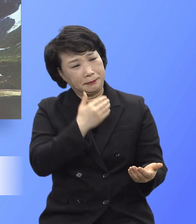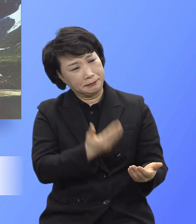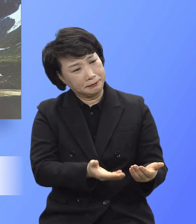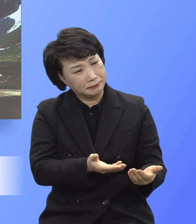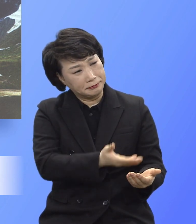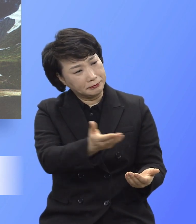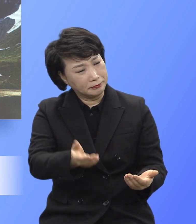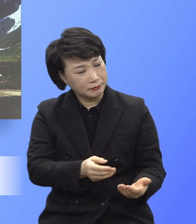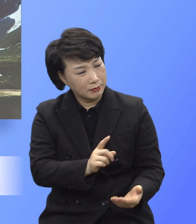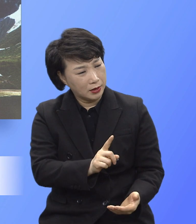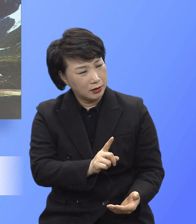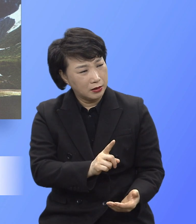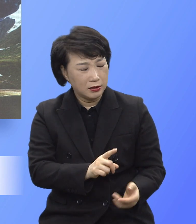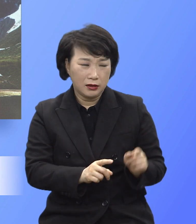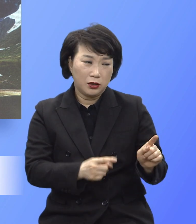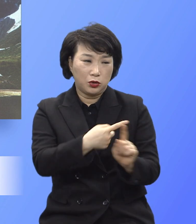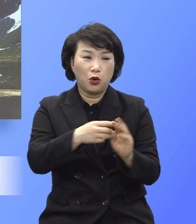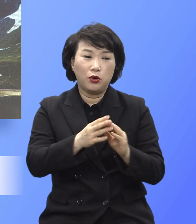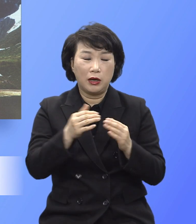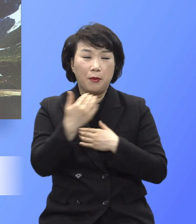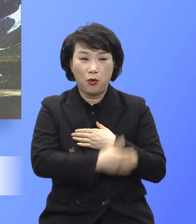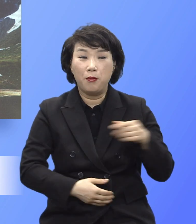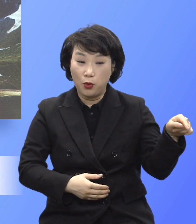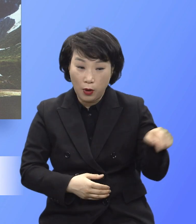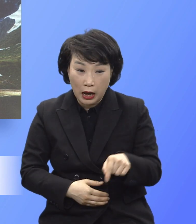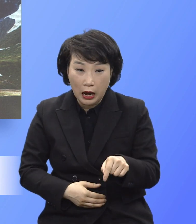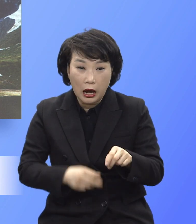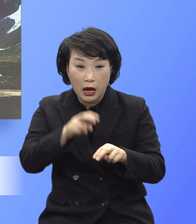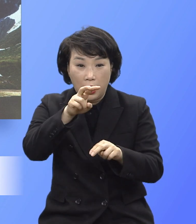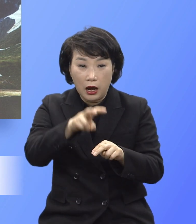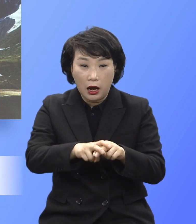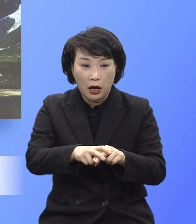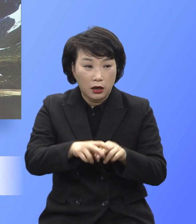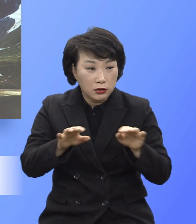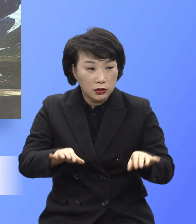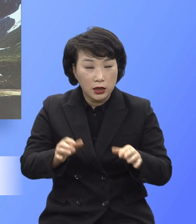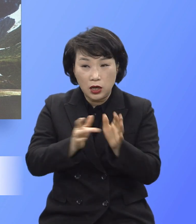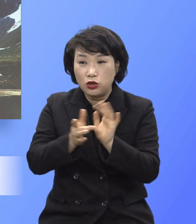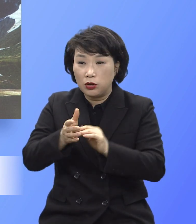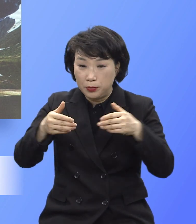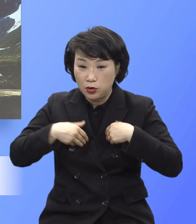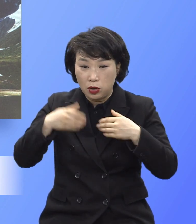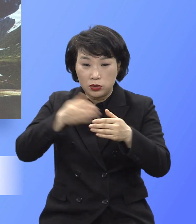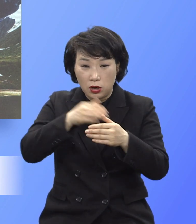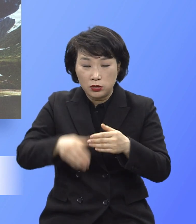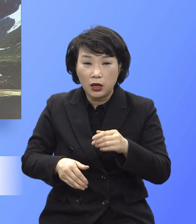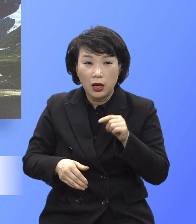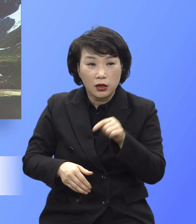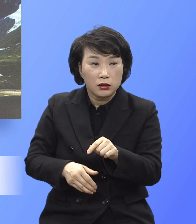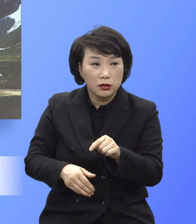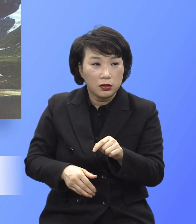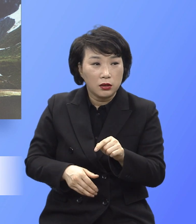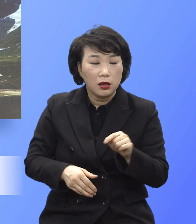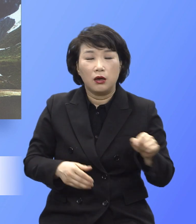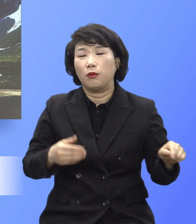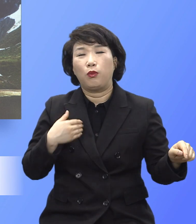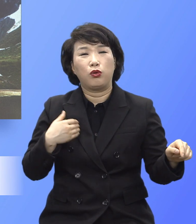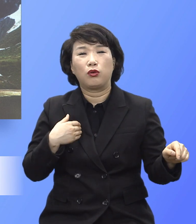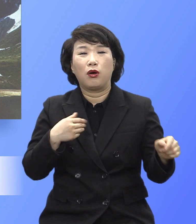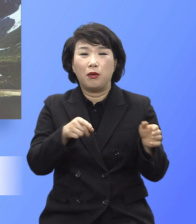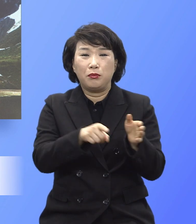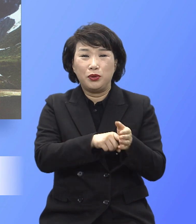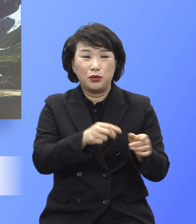미안합니다만 이 사람 교회는 왔는데 필요해서 주신 예수를